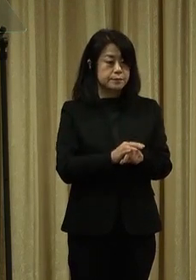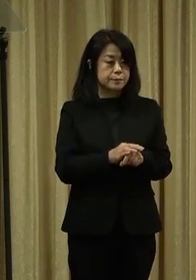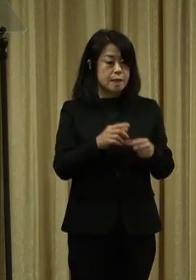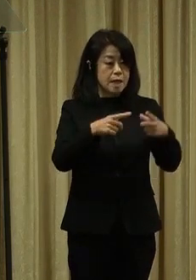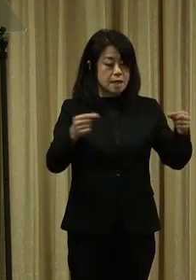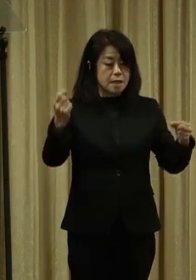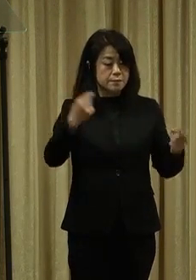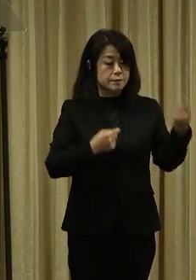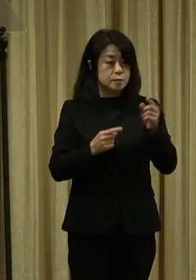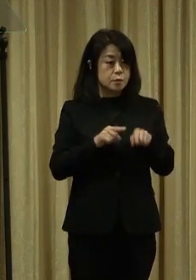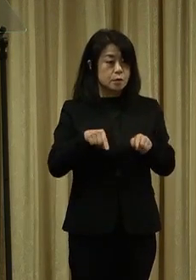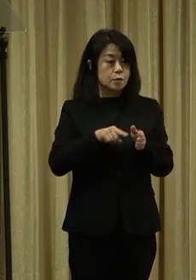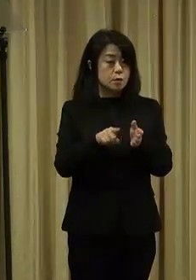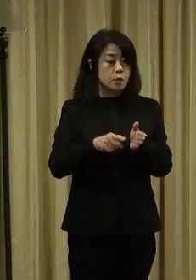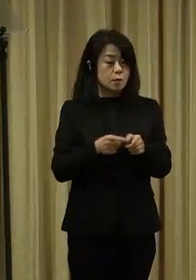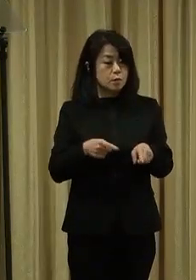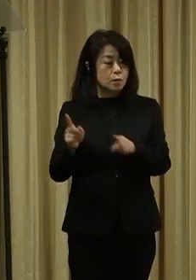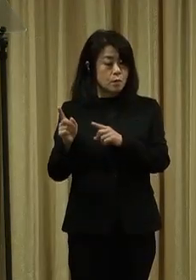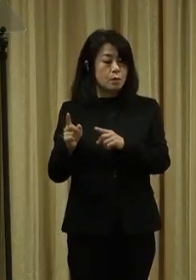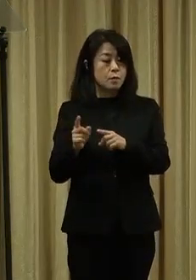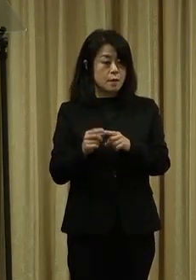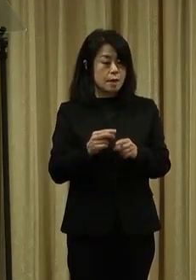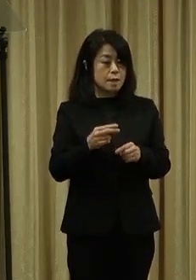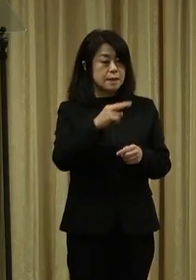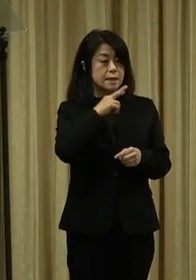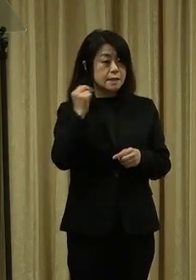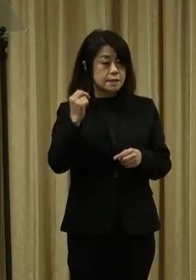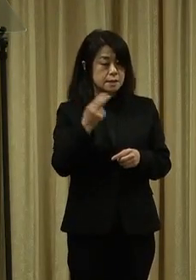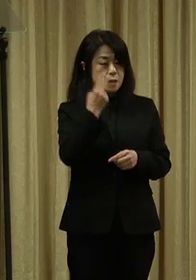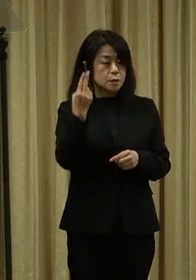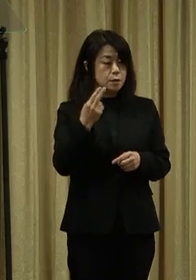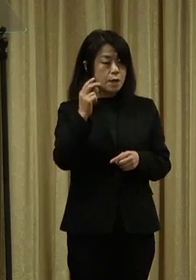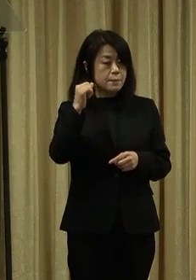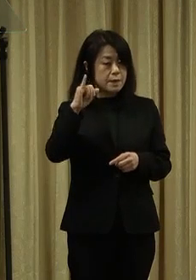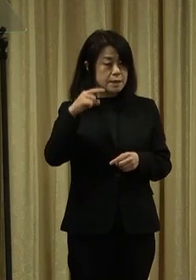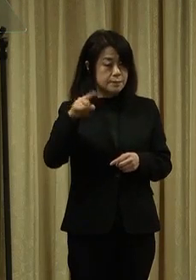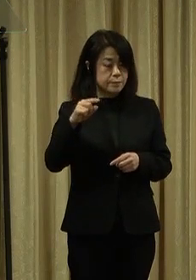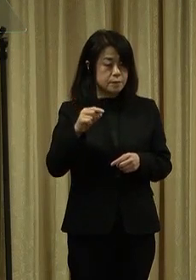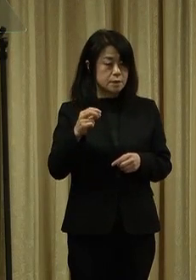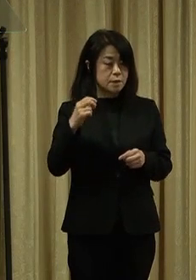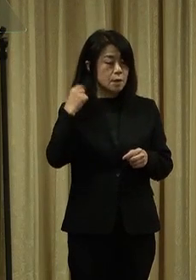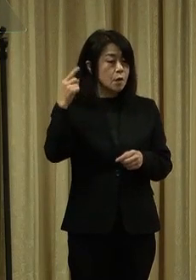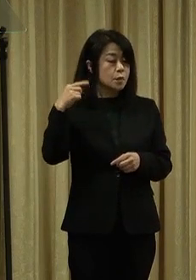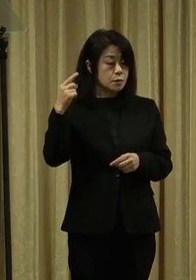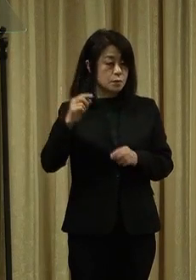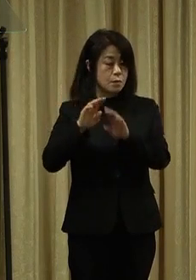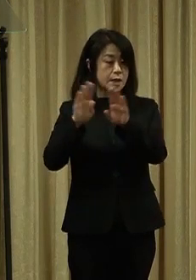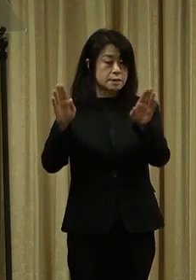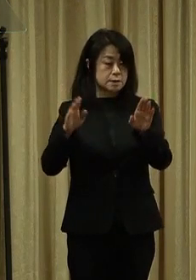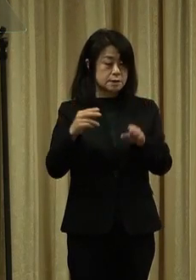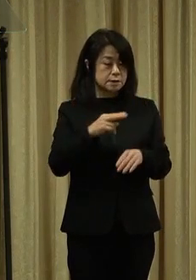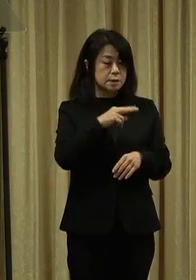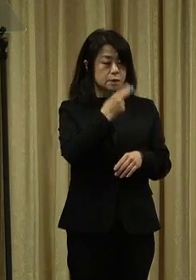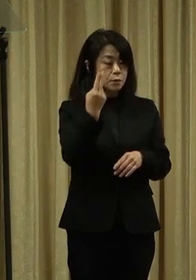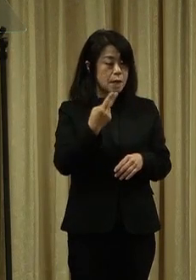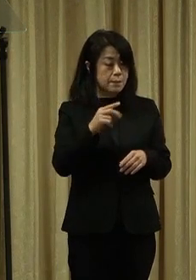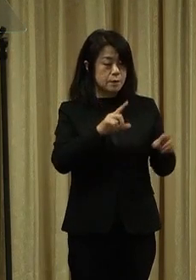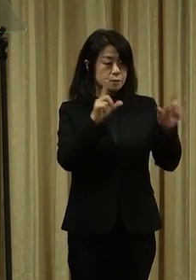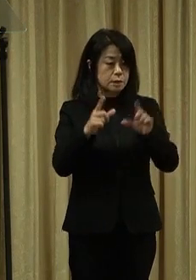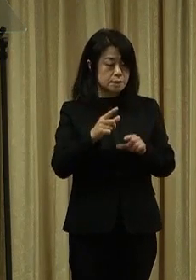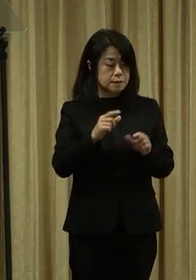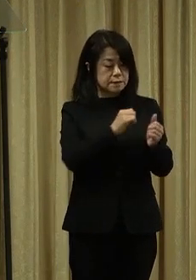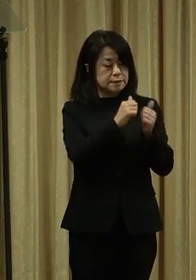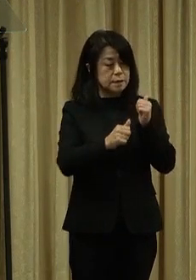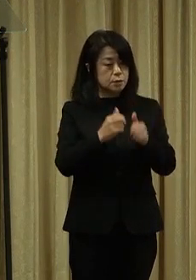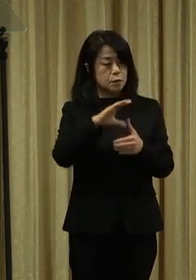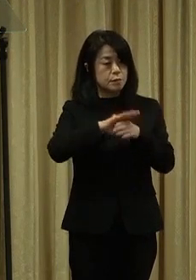ド誘客ですがイギリスで富山ウィークインロンドンを開催し富山の暮らしや伝統文化などの魅力を発